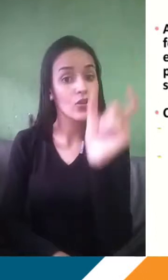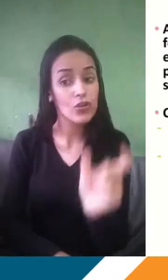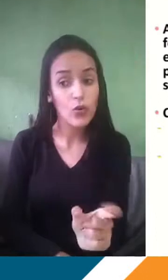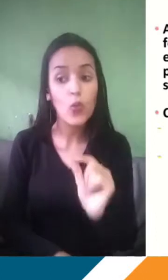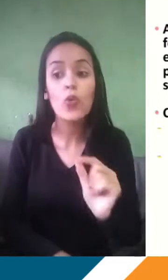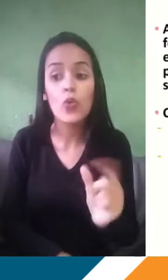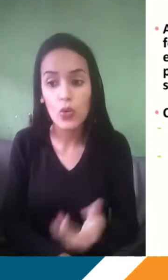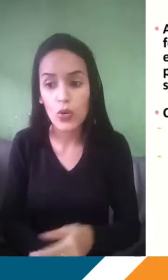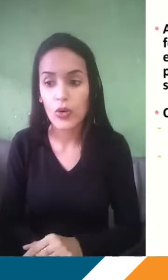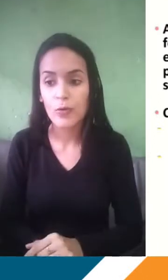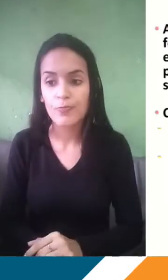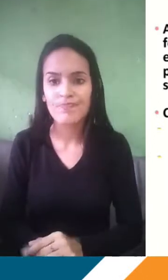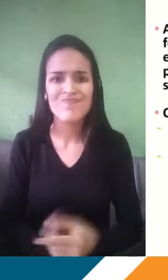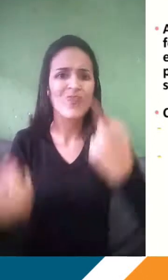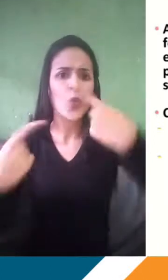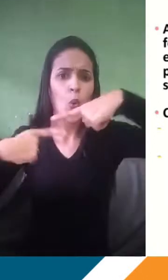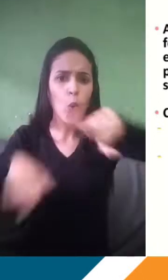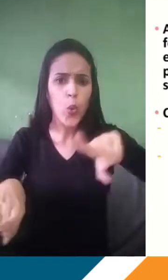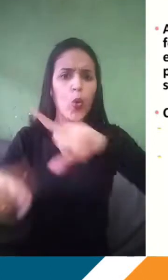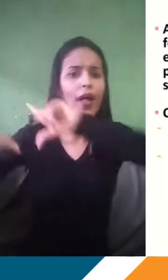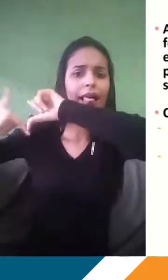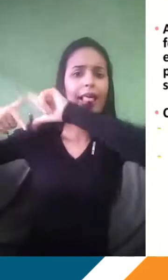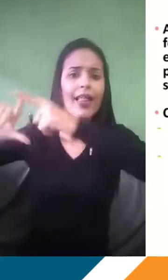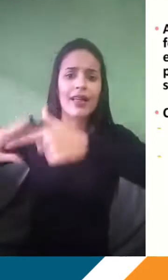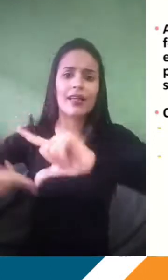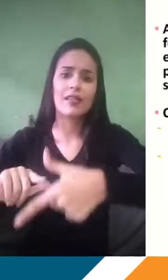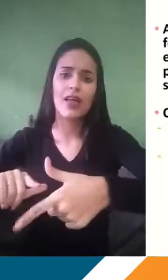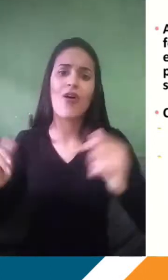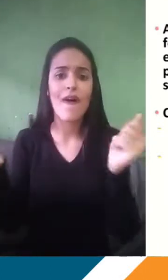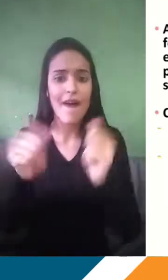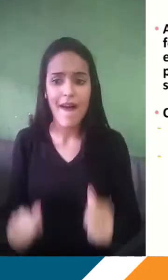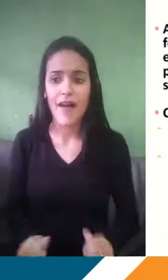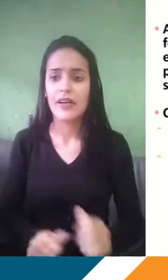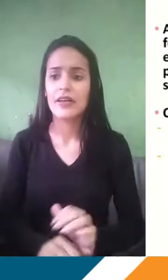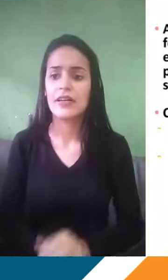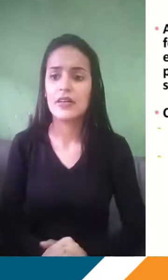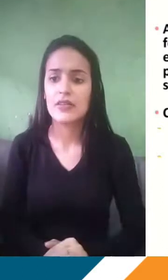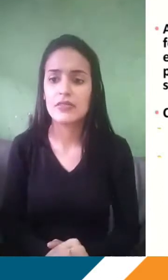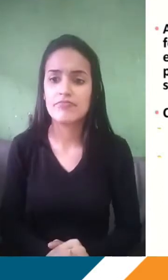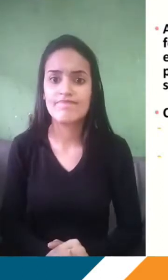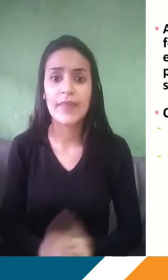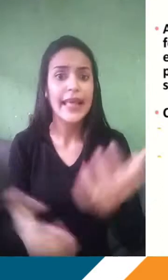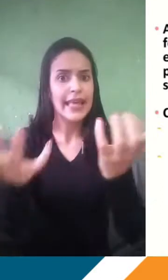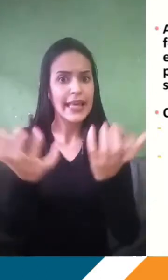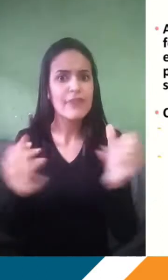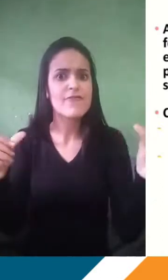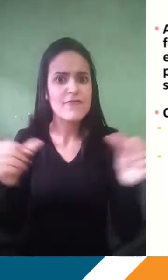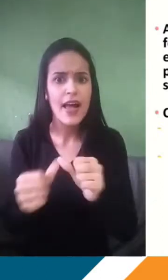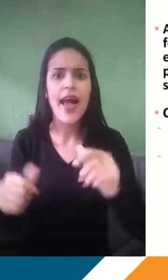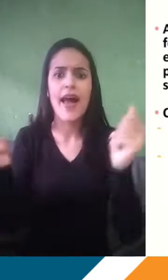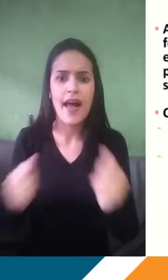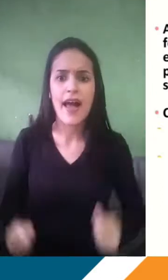características básicas a contestação da tradição artística e a proposição de uma arte radicalmente